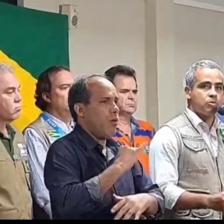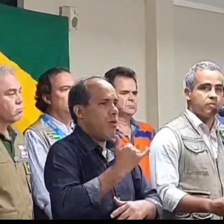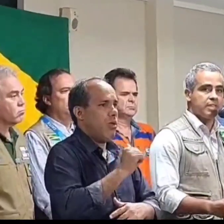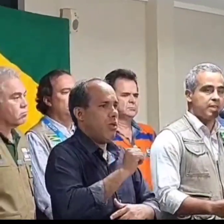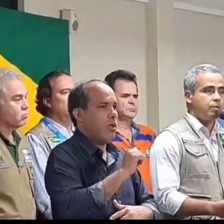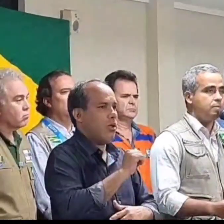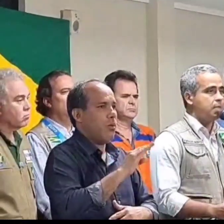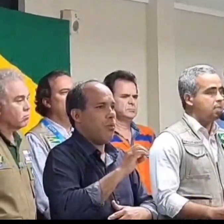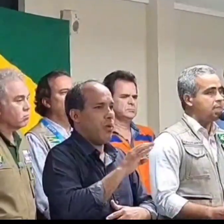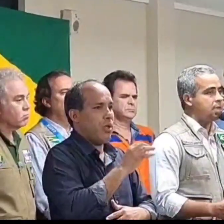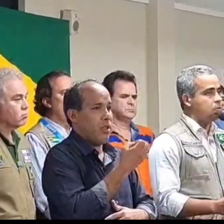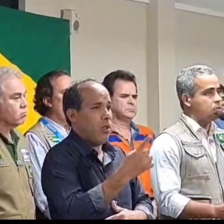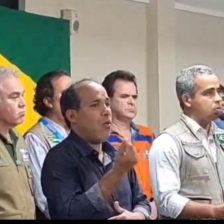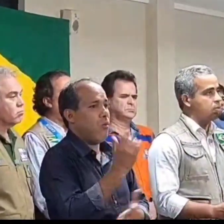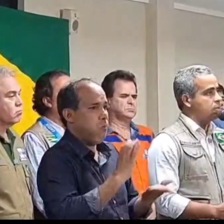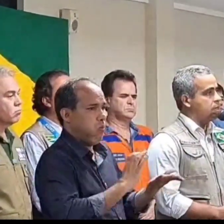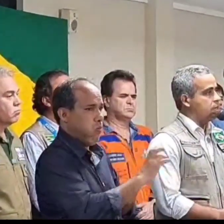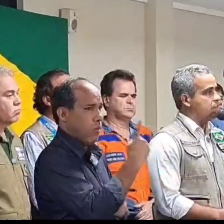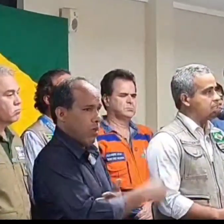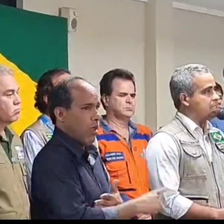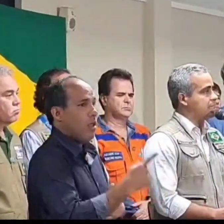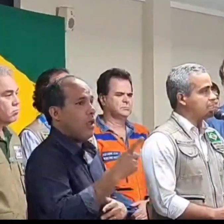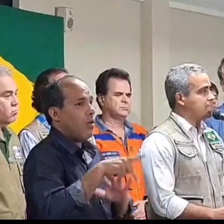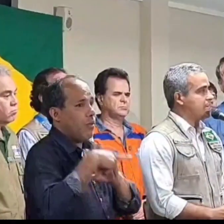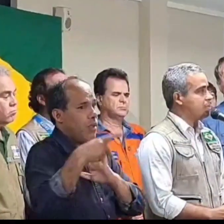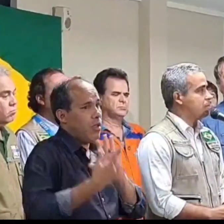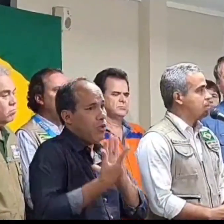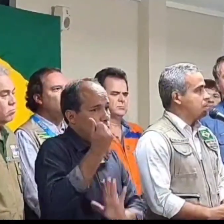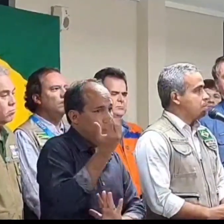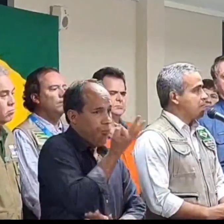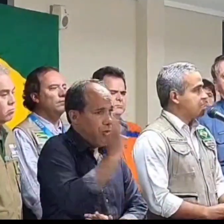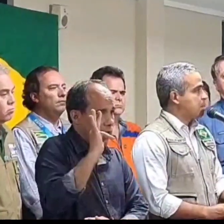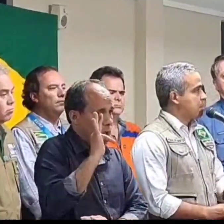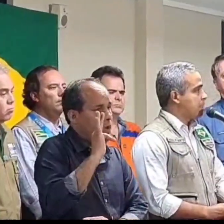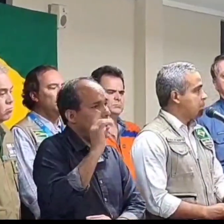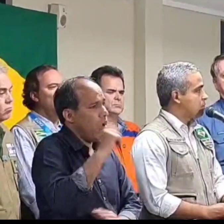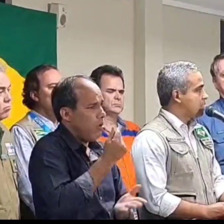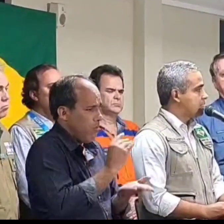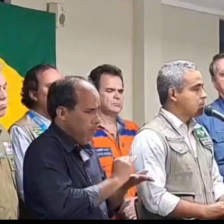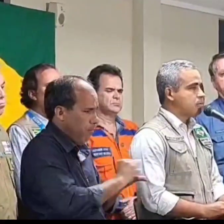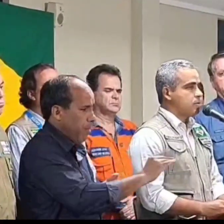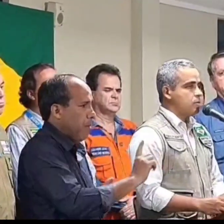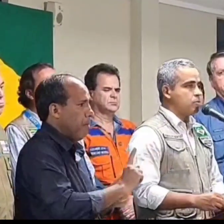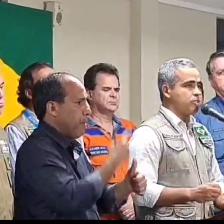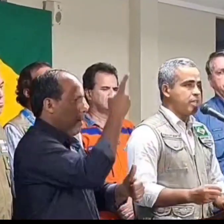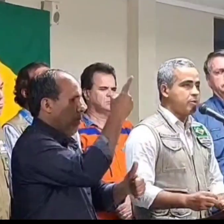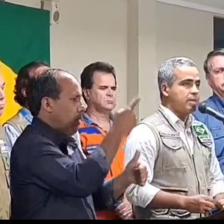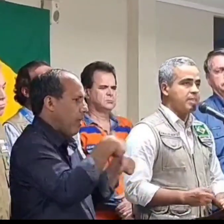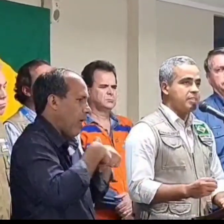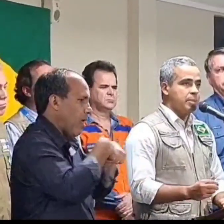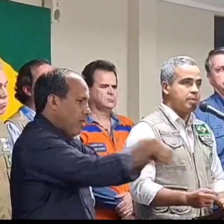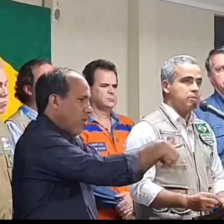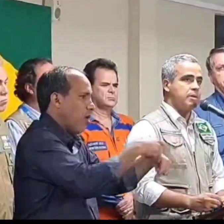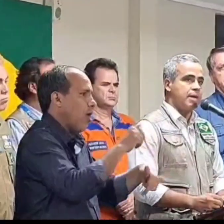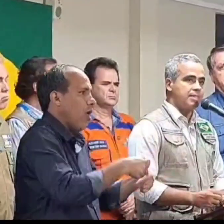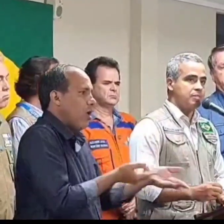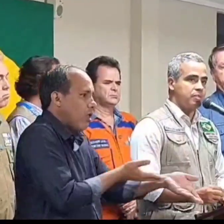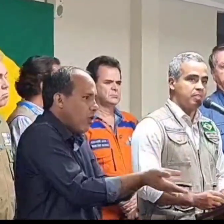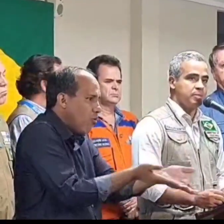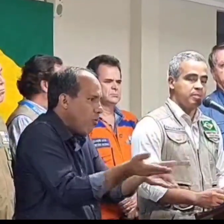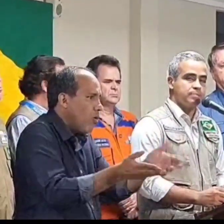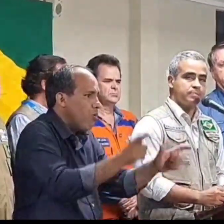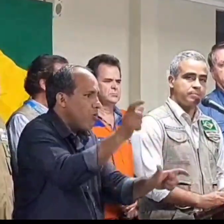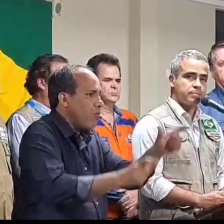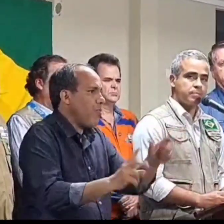recebe um recurso federal. Esse recurso ele vai ser destinado para essa primeira manutenção, o custeio e atendimento a